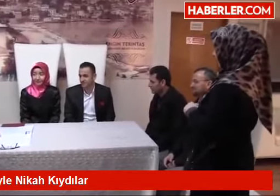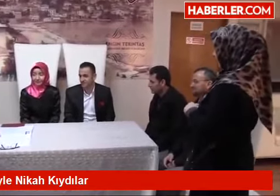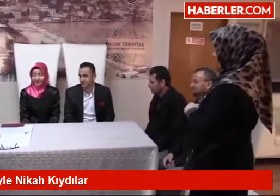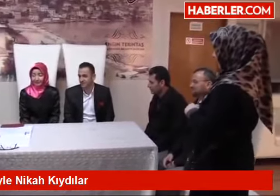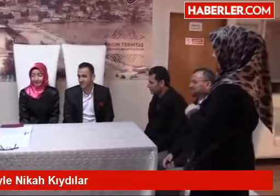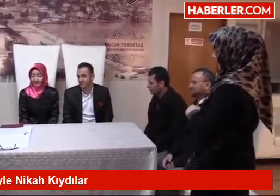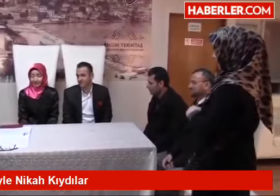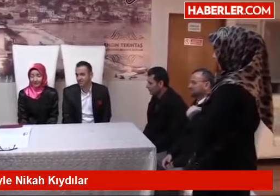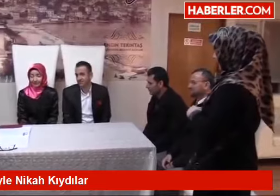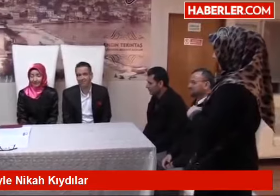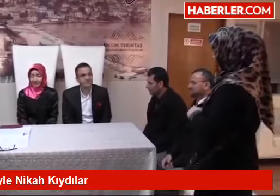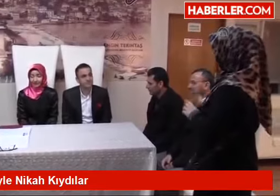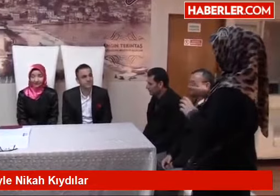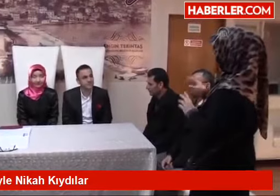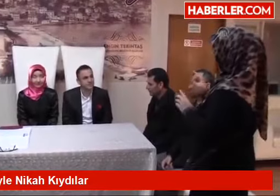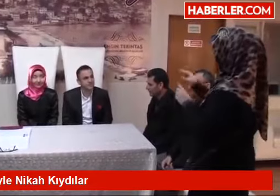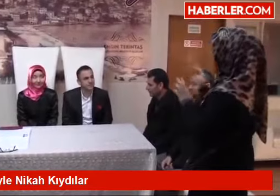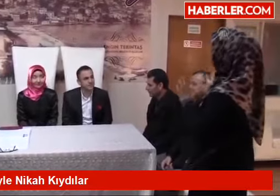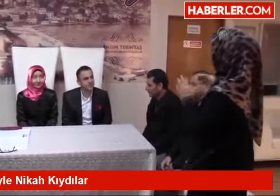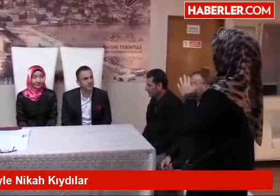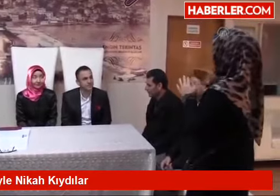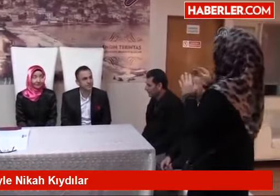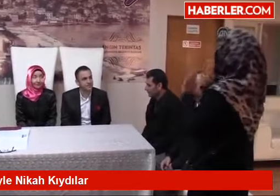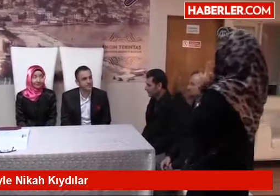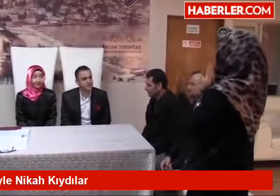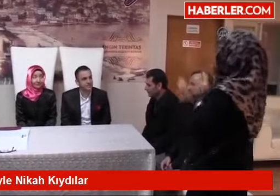bize sunduğunuz evraklardan anlaşılmıştır.